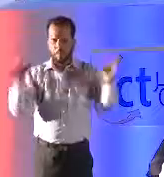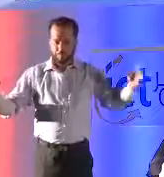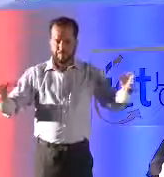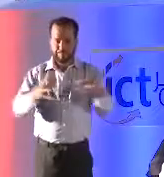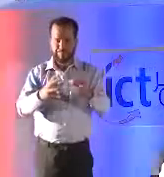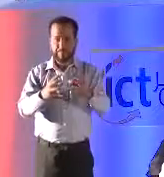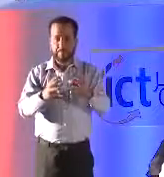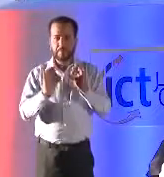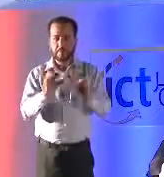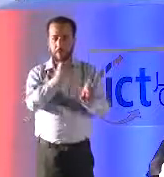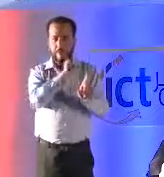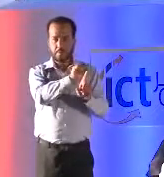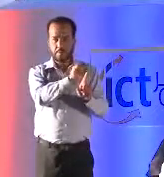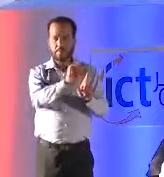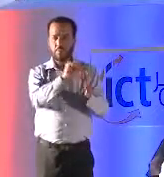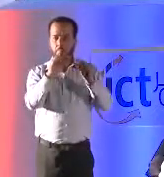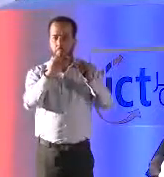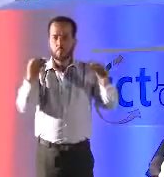التي تخص